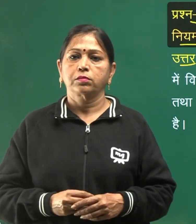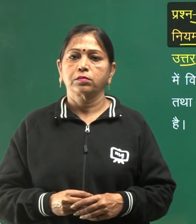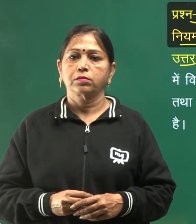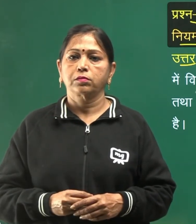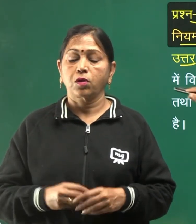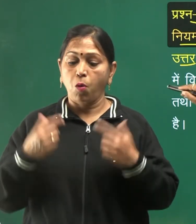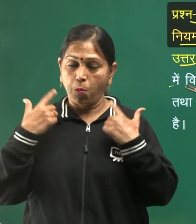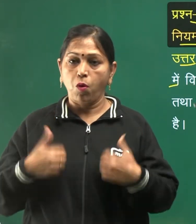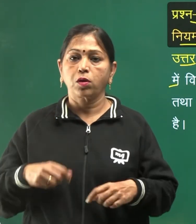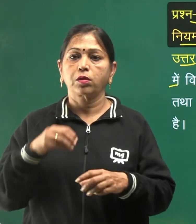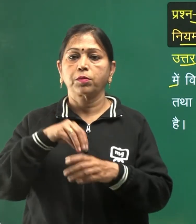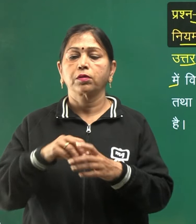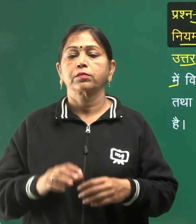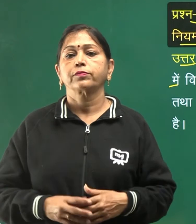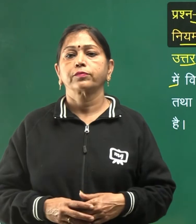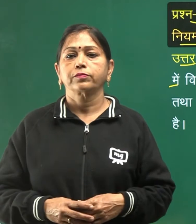शरीर में